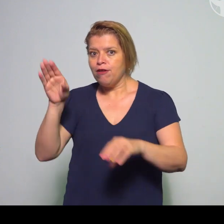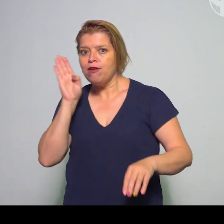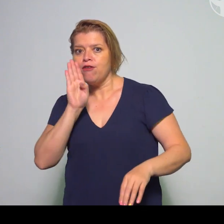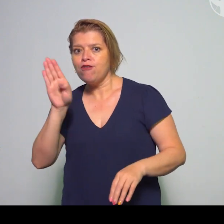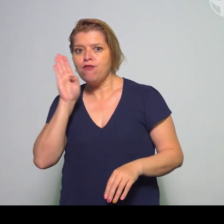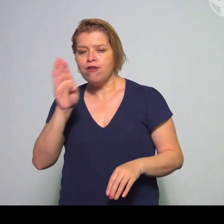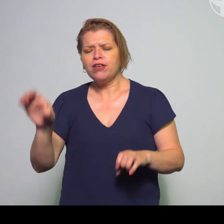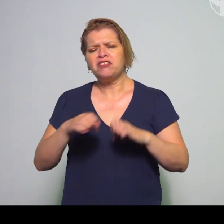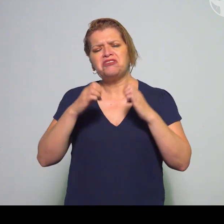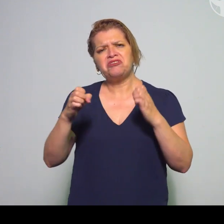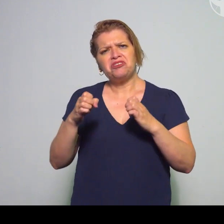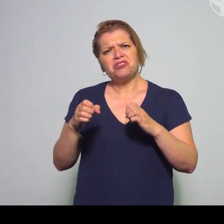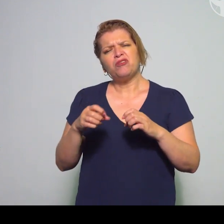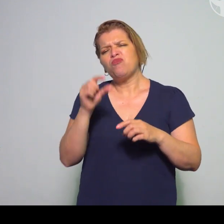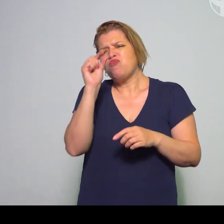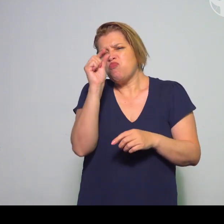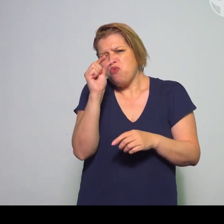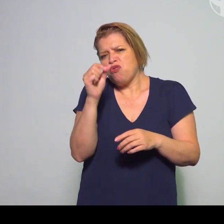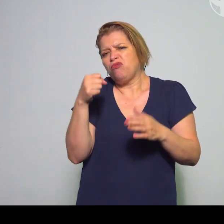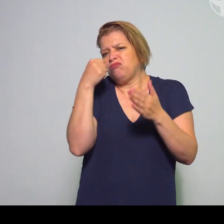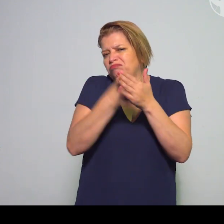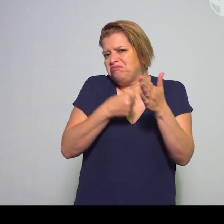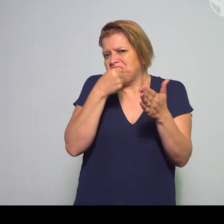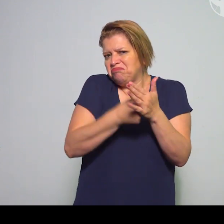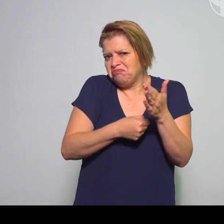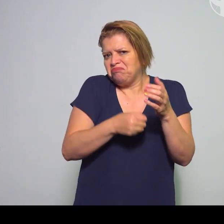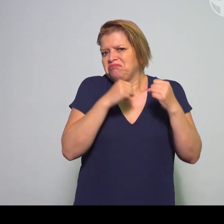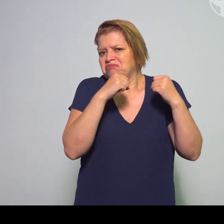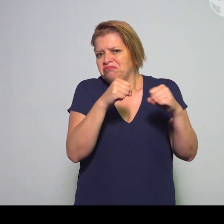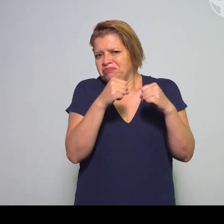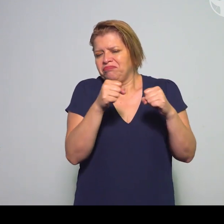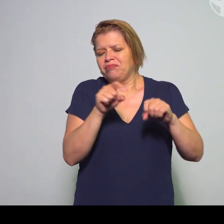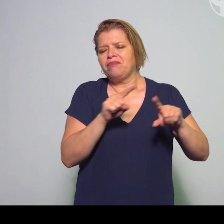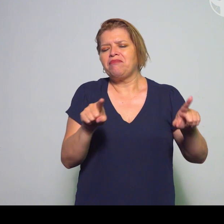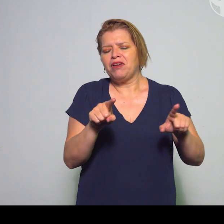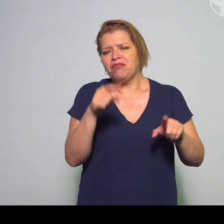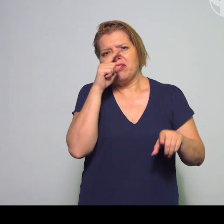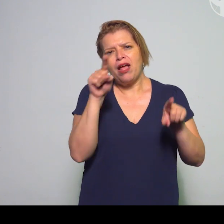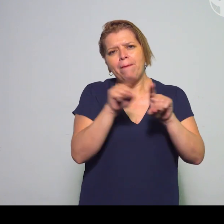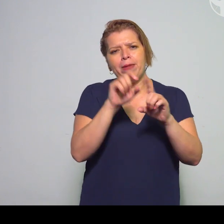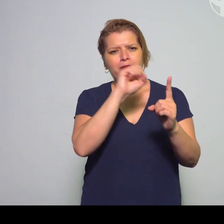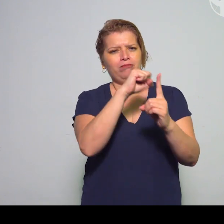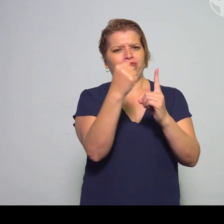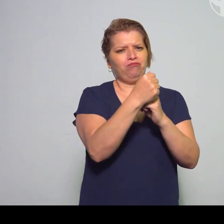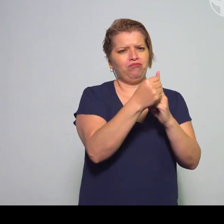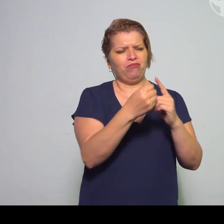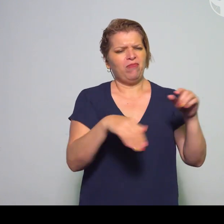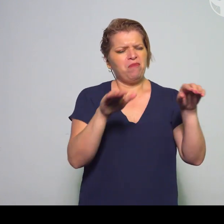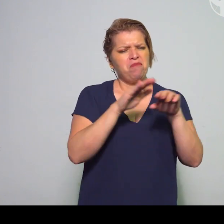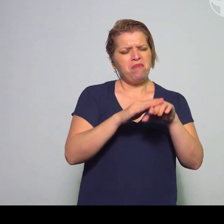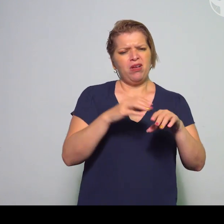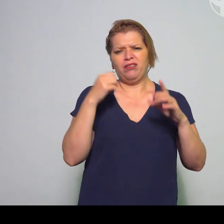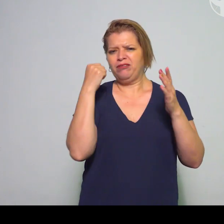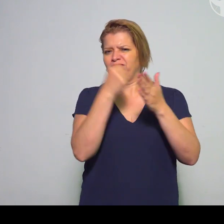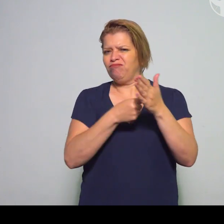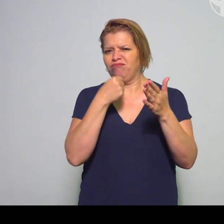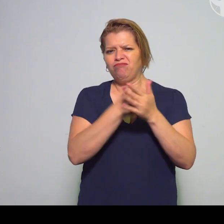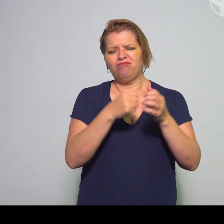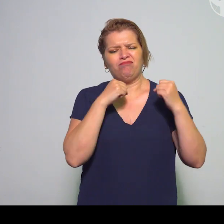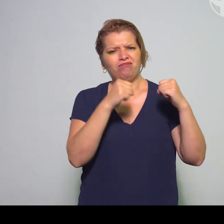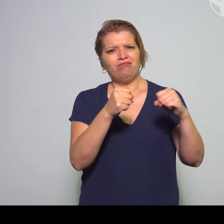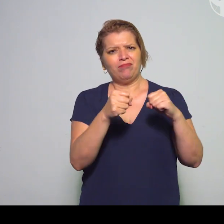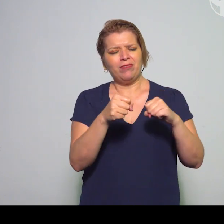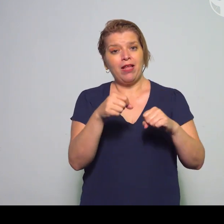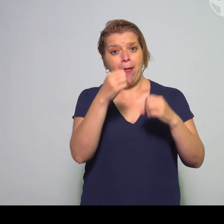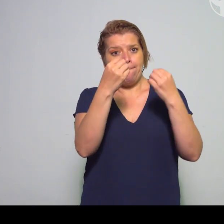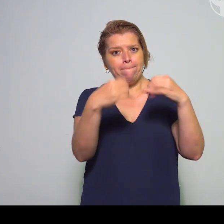de la adolescencia y empezar a ver un poco de conflictos. Eso es una situación común, pero pueden haber situaciones mucho más graves o